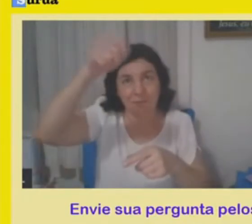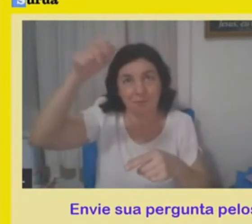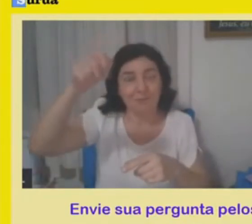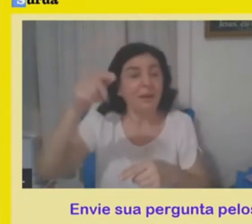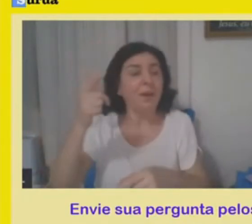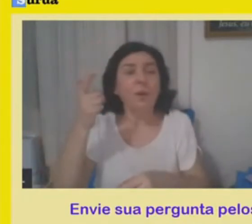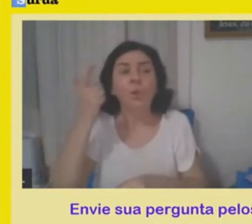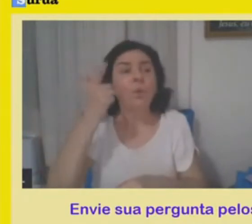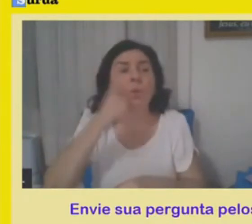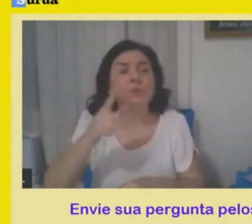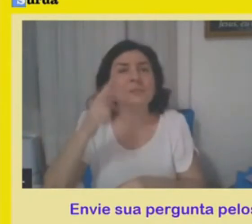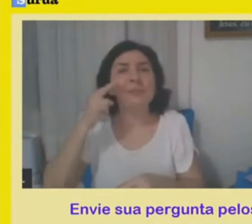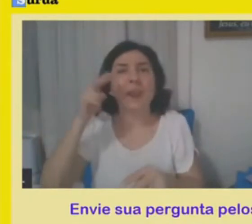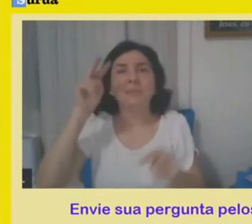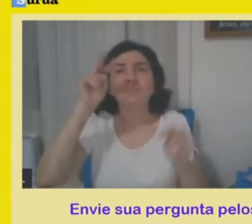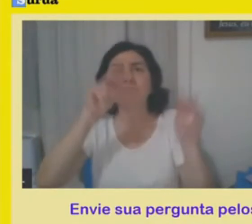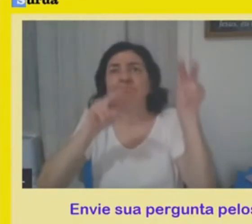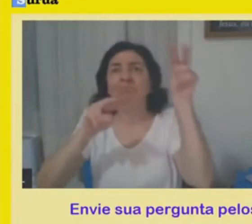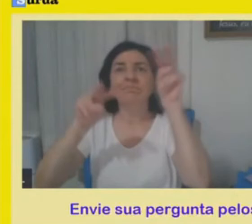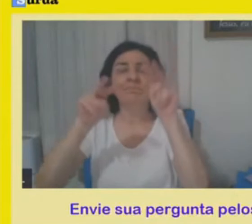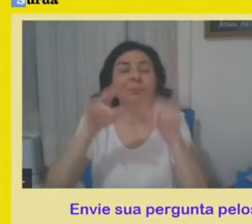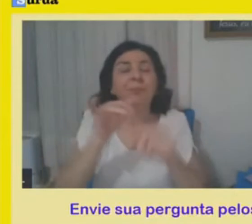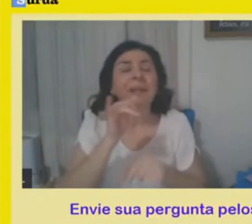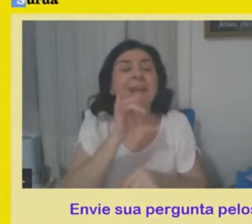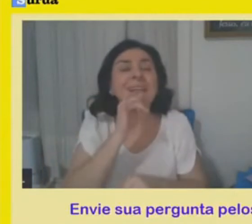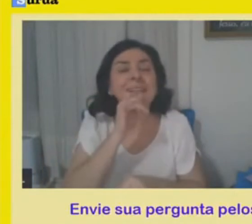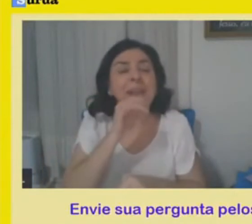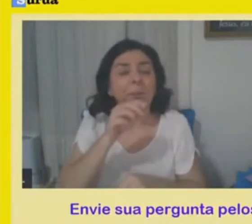Sim, você pode utilizar o quadro.